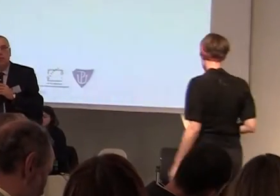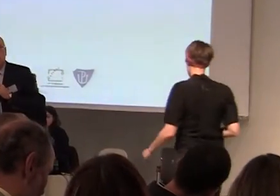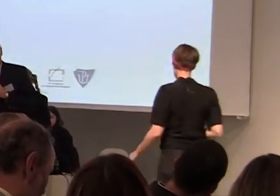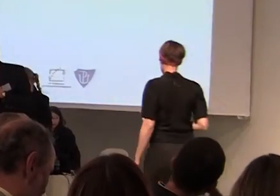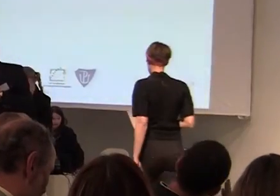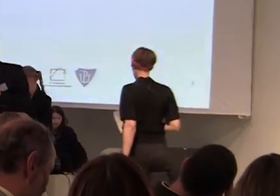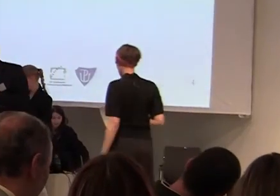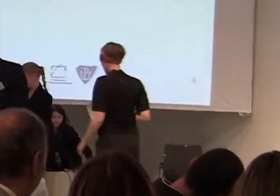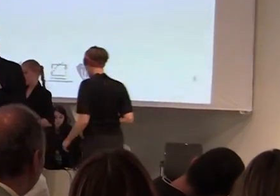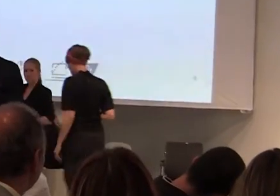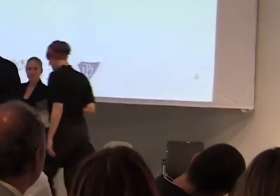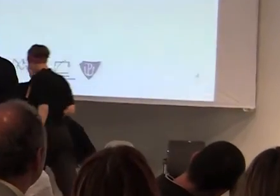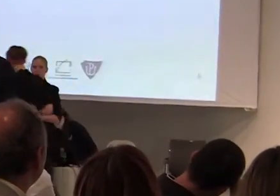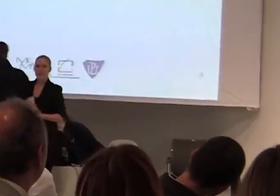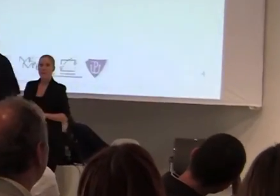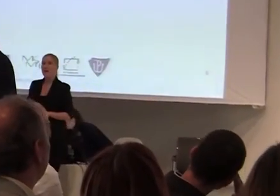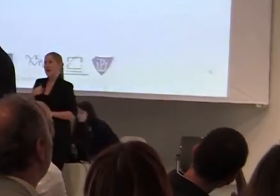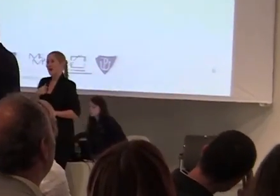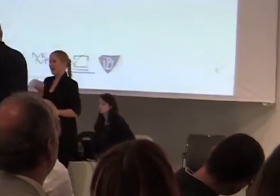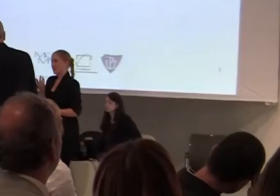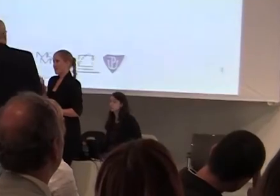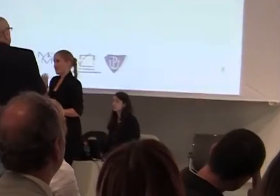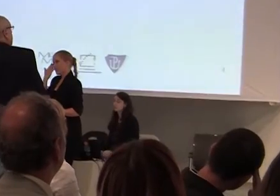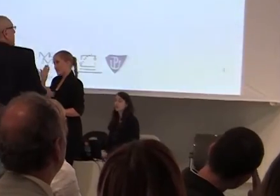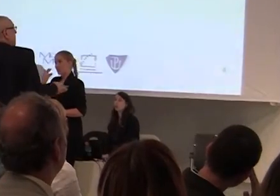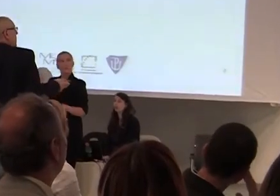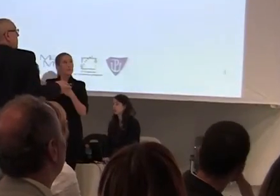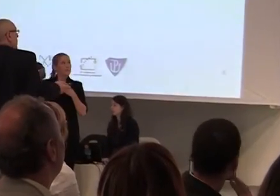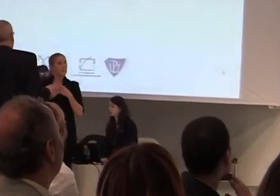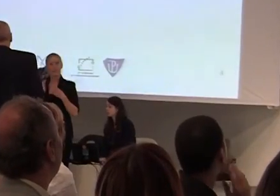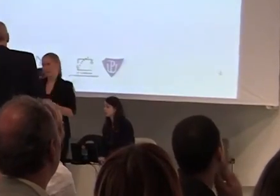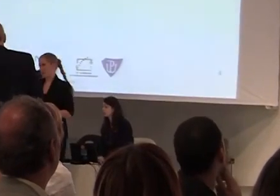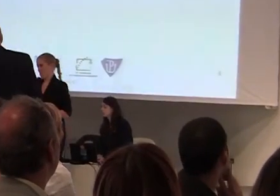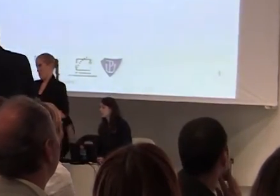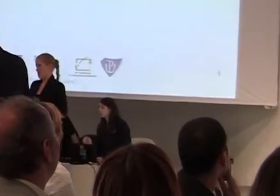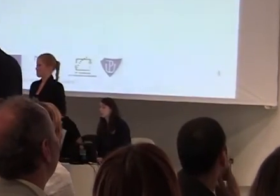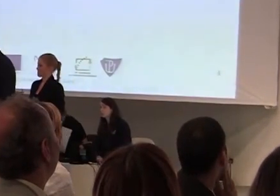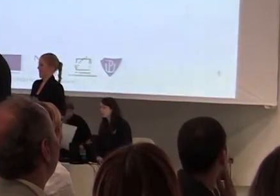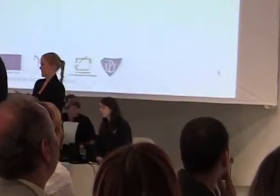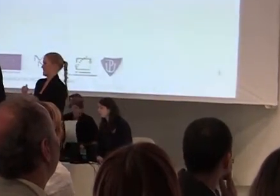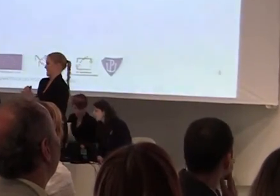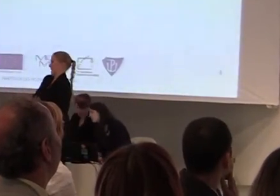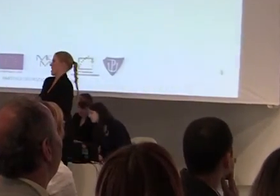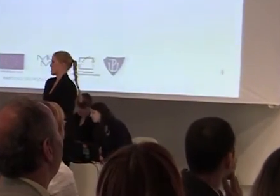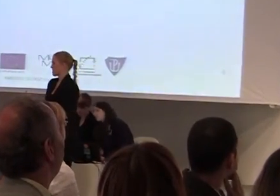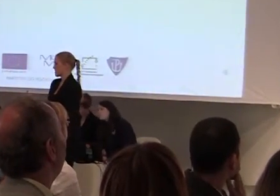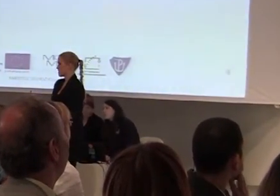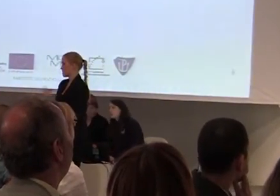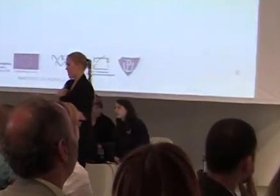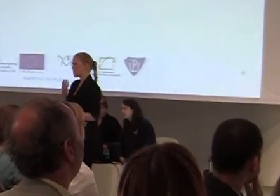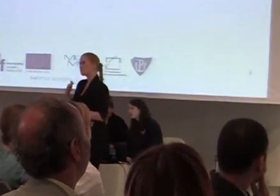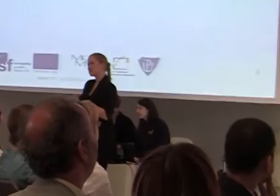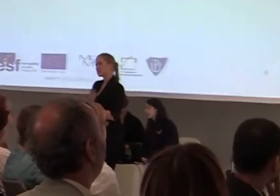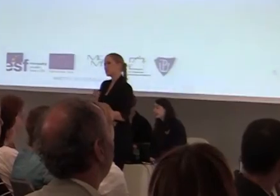se dotknu jedné příležitosti jednoho obrovského rizika a tím je institut asistenta pedagoga. My někdy vnímáme